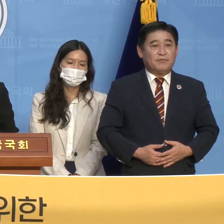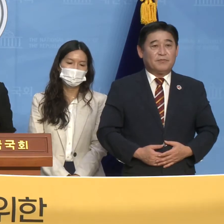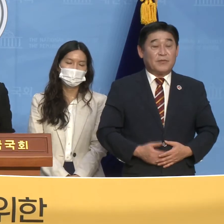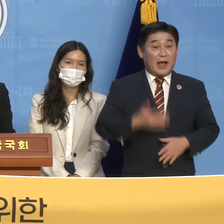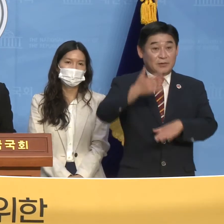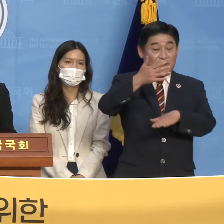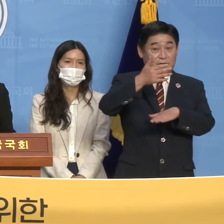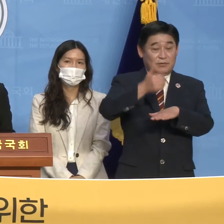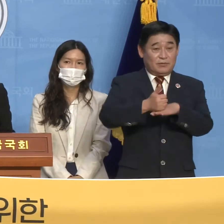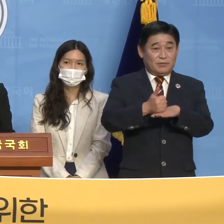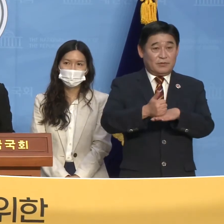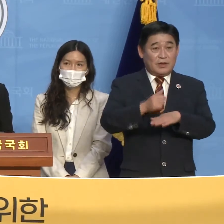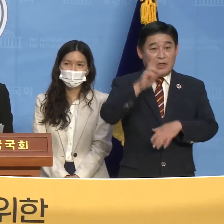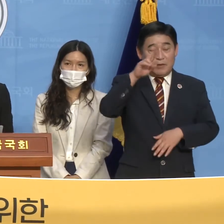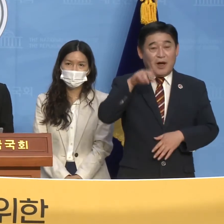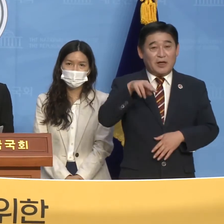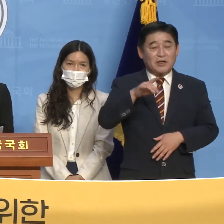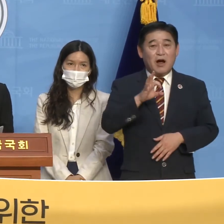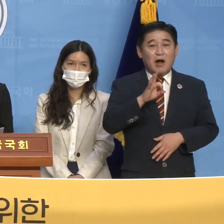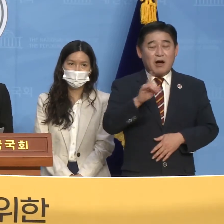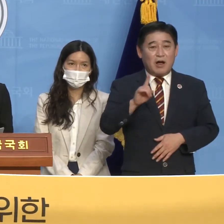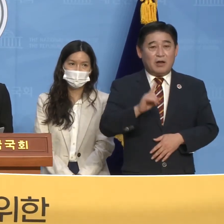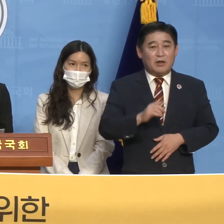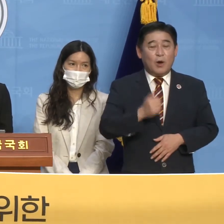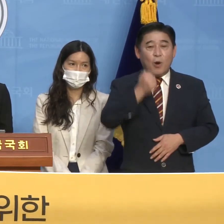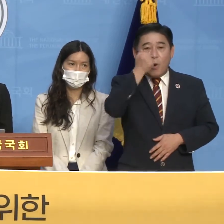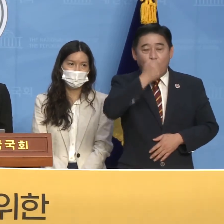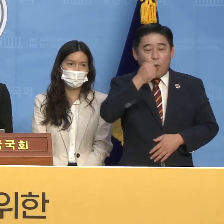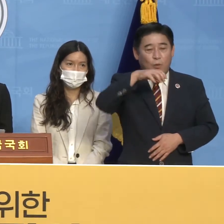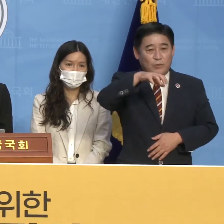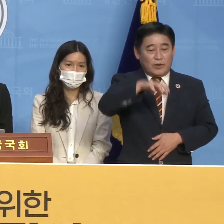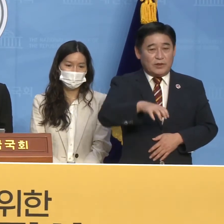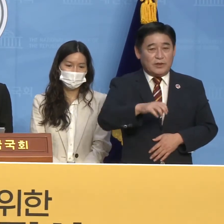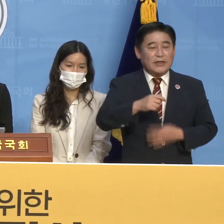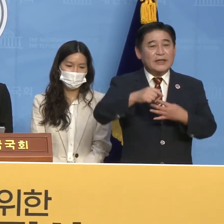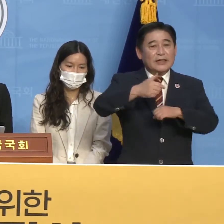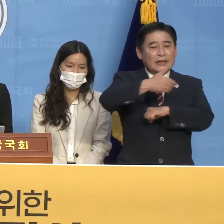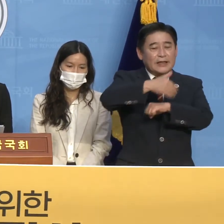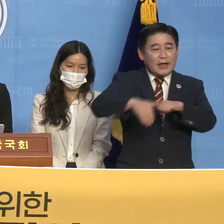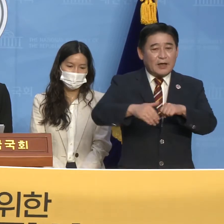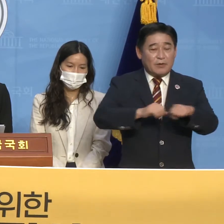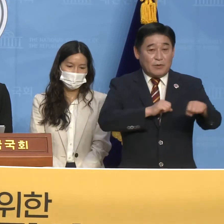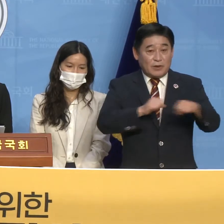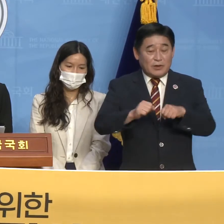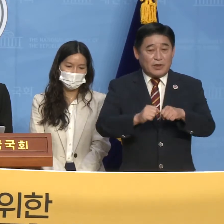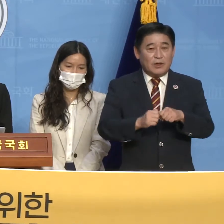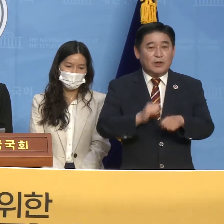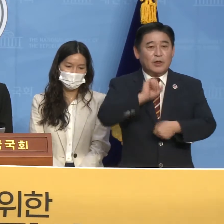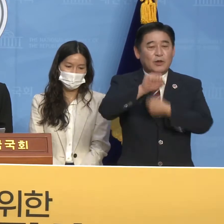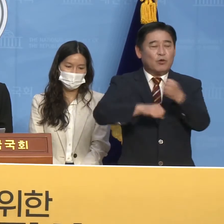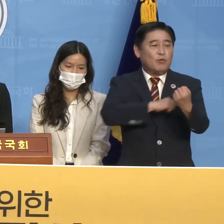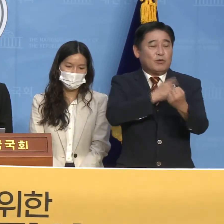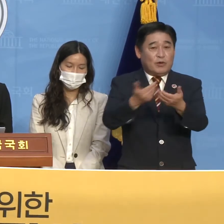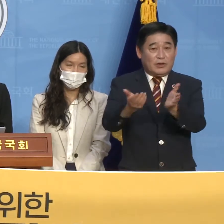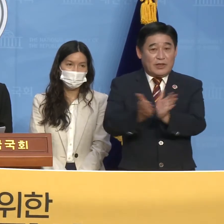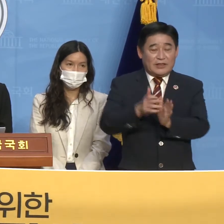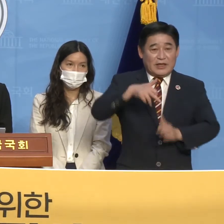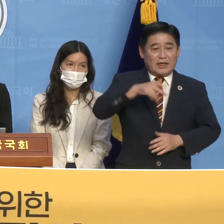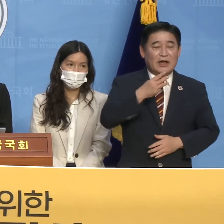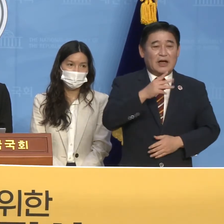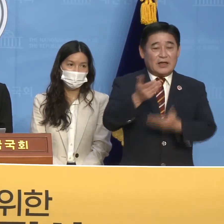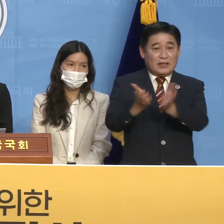네, 끝으로 박정아 곰 보금자리 프로젝트 활동가와 신주은 동물권 단체 카라